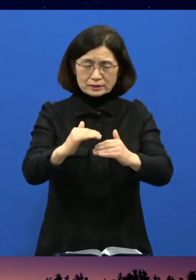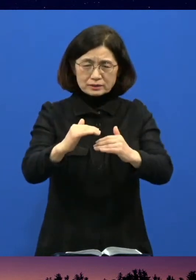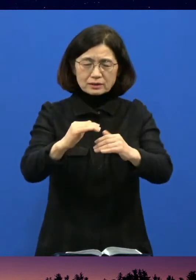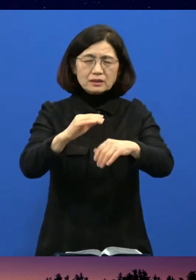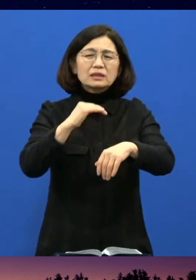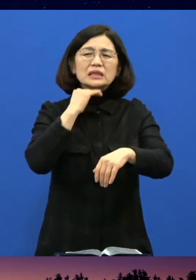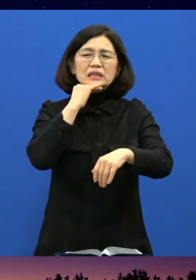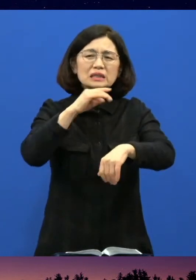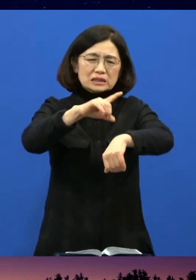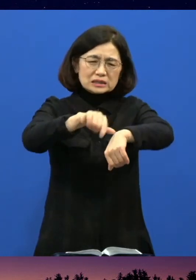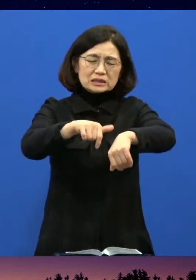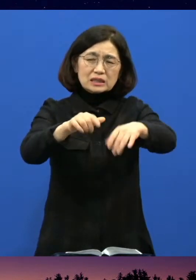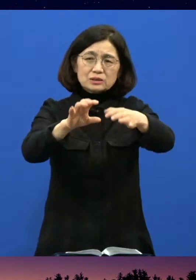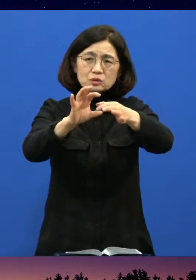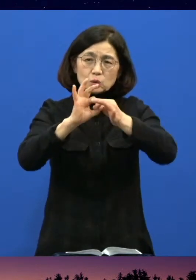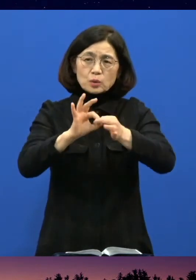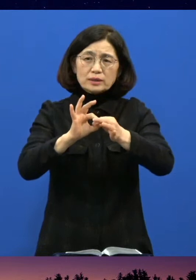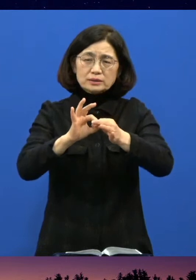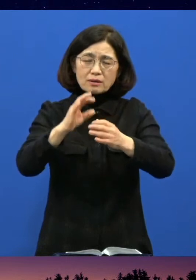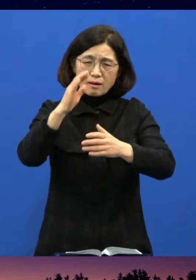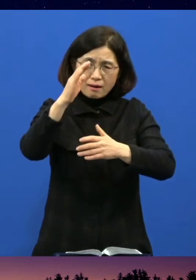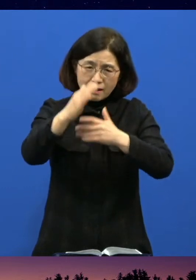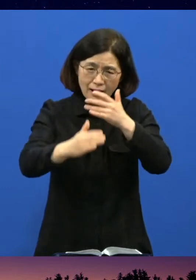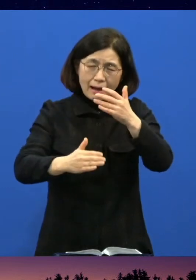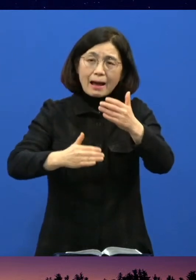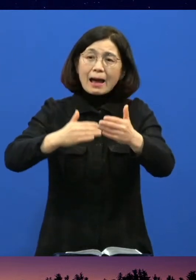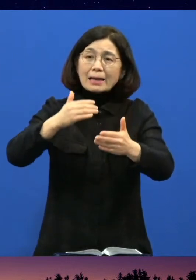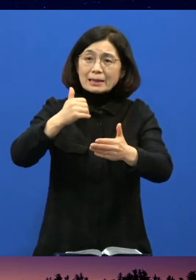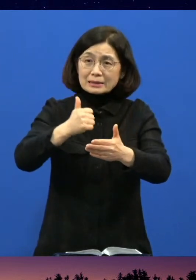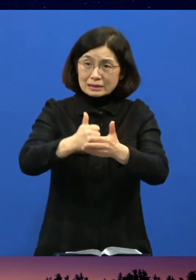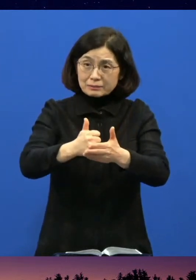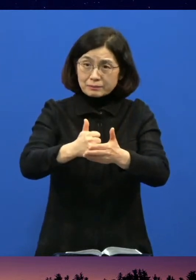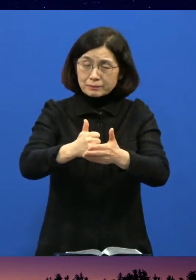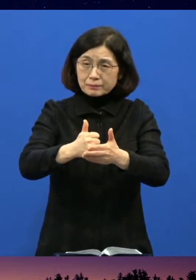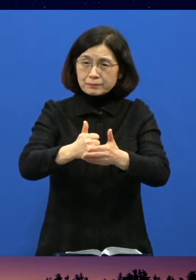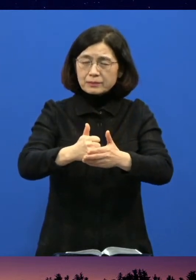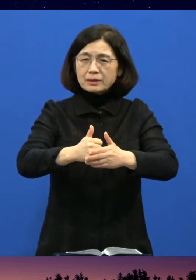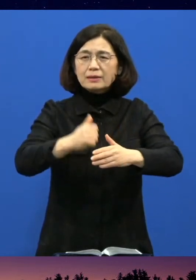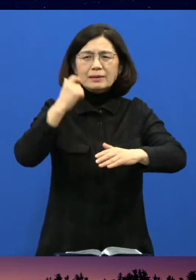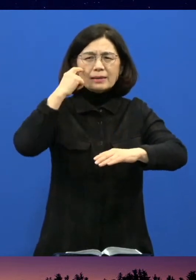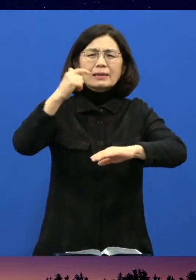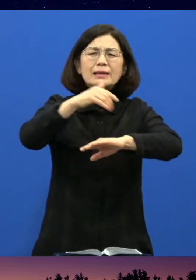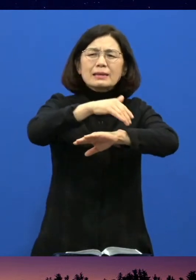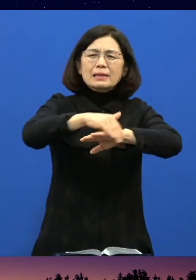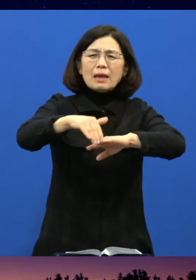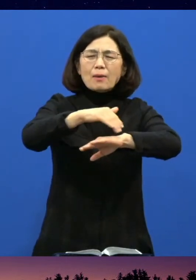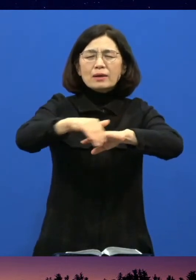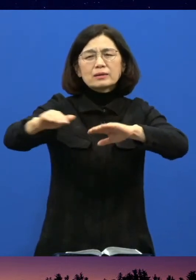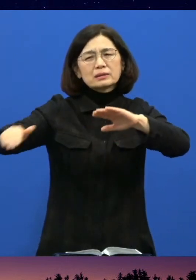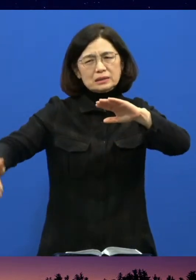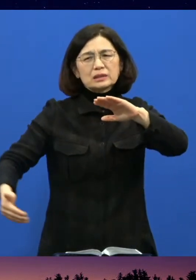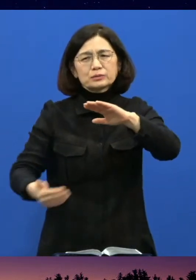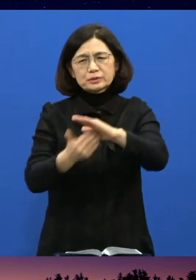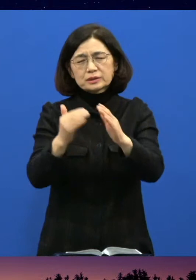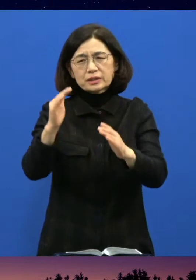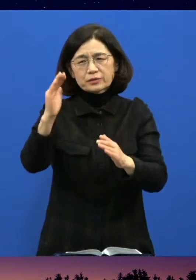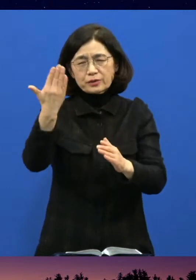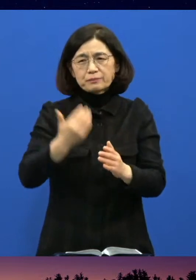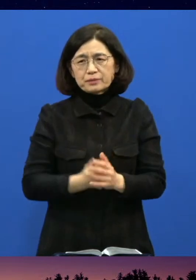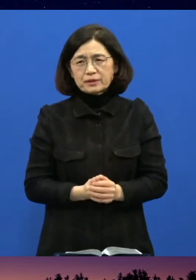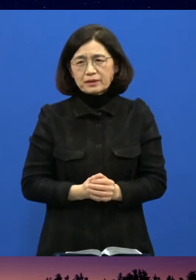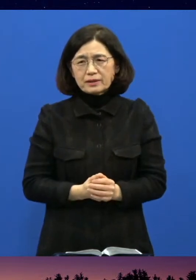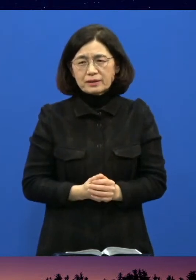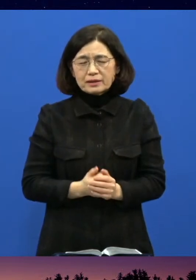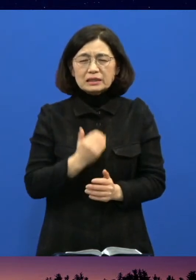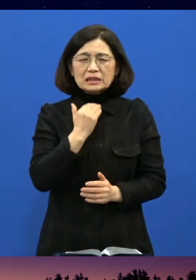시간을 통하여 하나님이 하실 일이 있고, 하나님이 그 기다리는 시간을